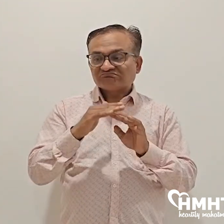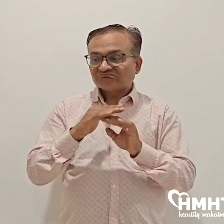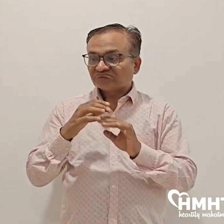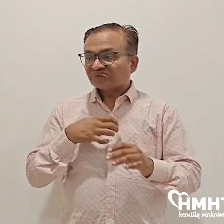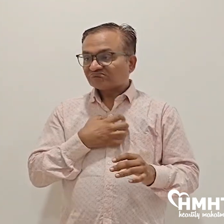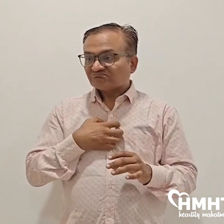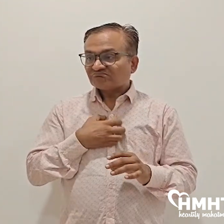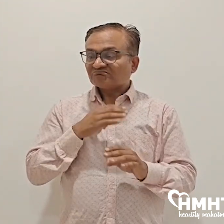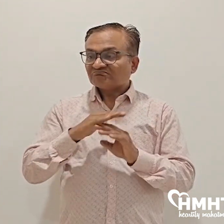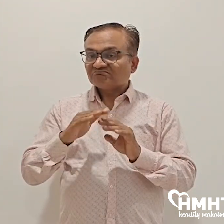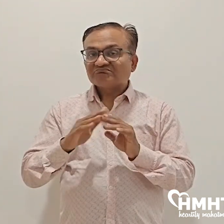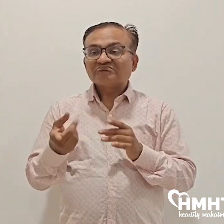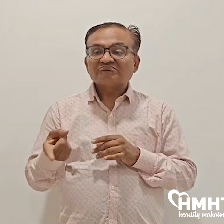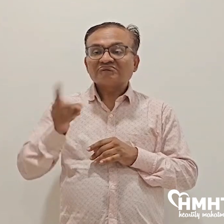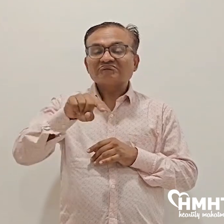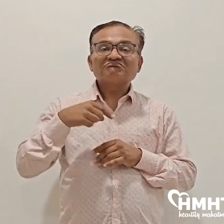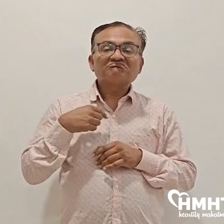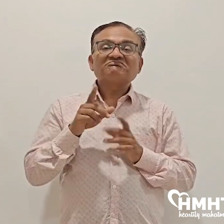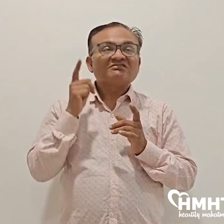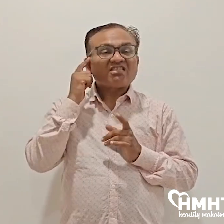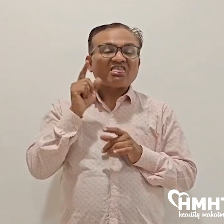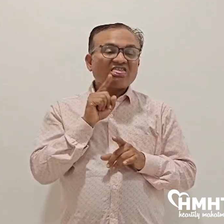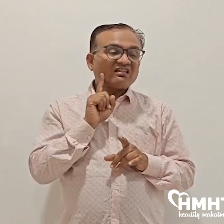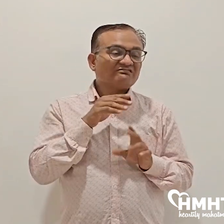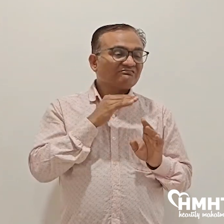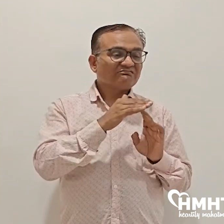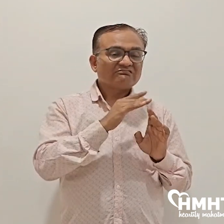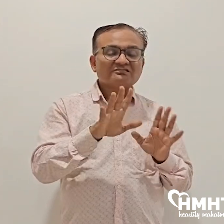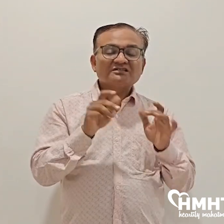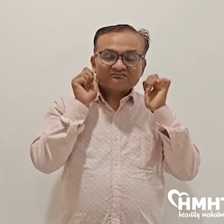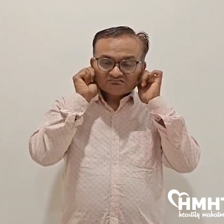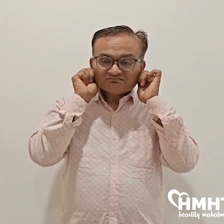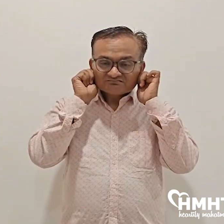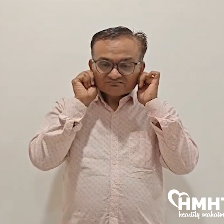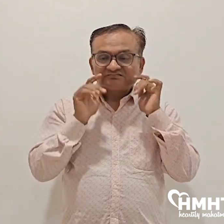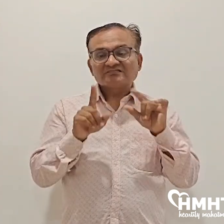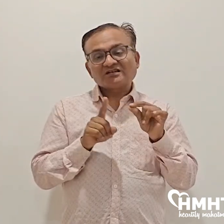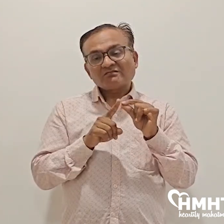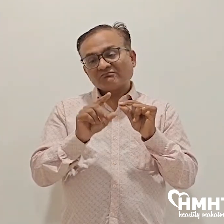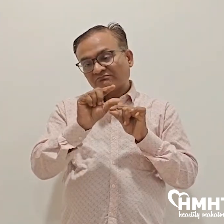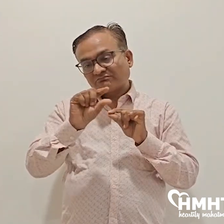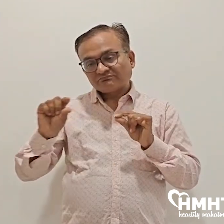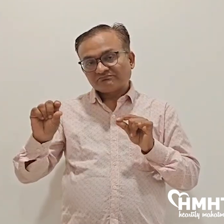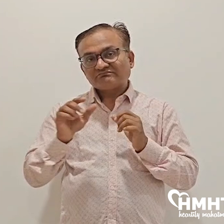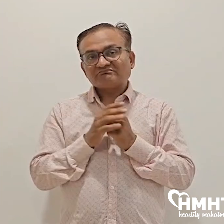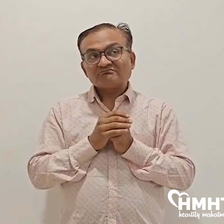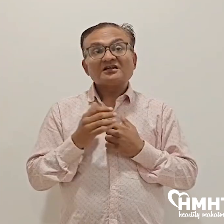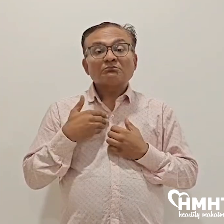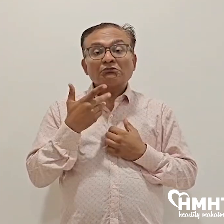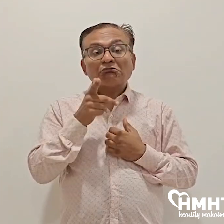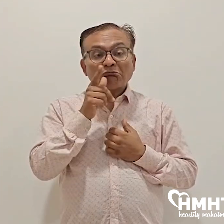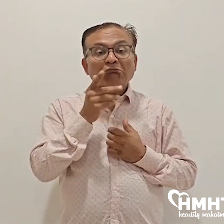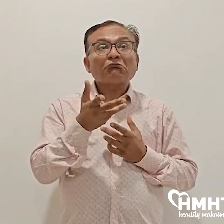કરીએ, એ પ્રતિક્રમણ કહેવાય. પણ શા માટે આવું દુઃખ આપ્યું? આપણું ધાર્યું કરવું હતું? આપણો કંઈ મોહ પૂરો કરવો